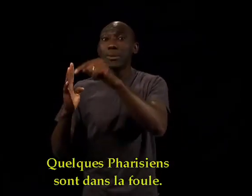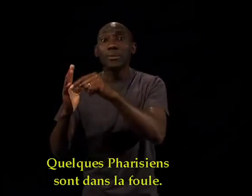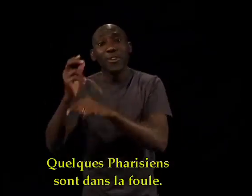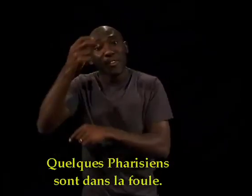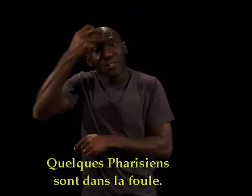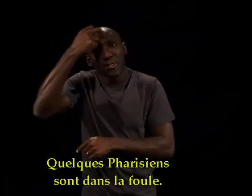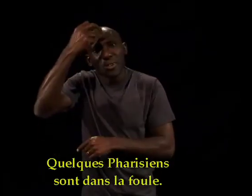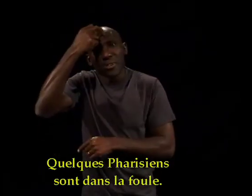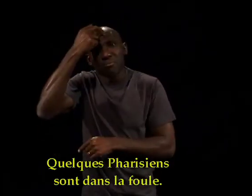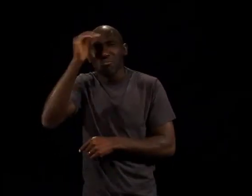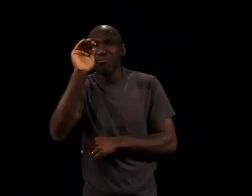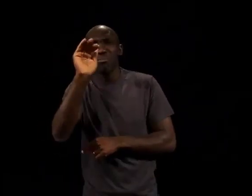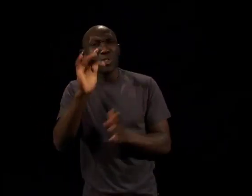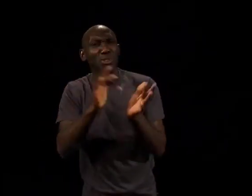Quelques pharisiens sont dans la foule.